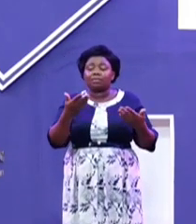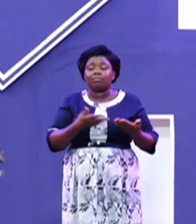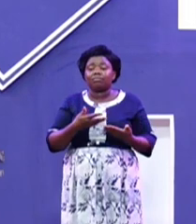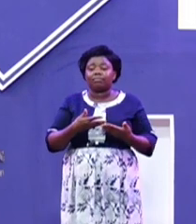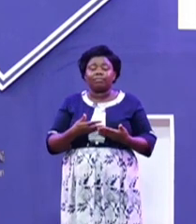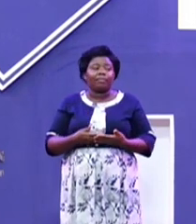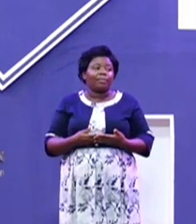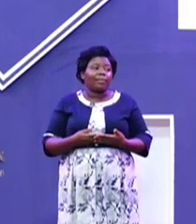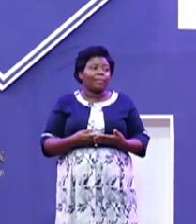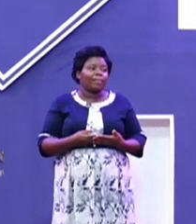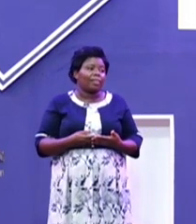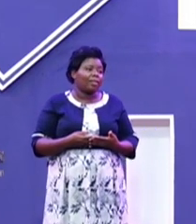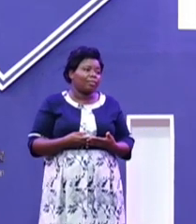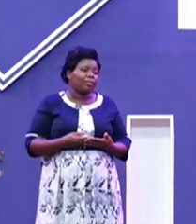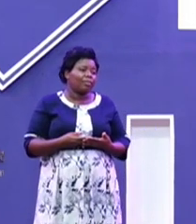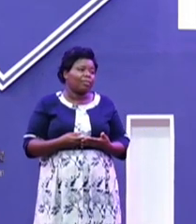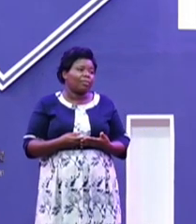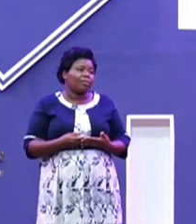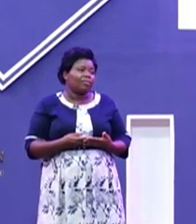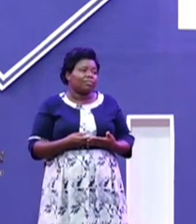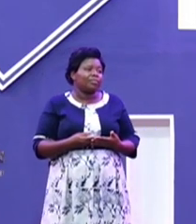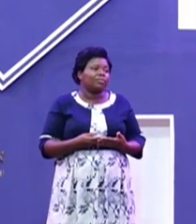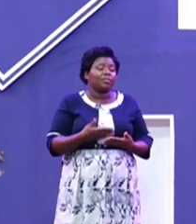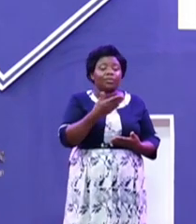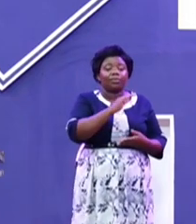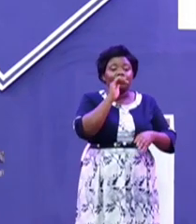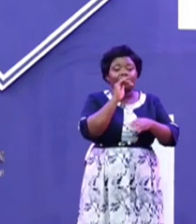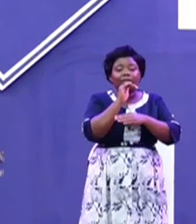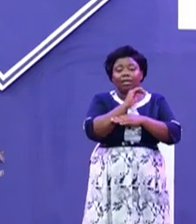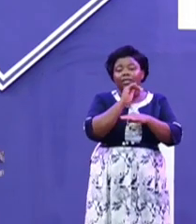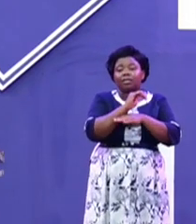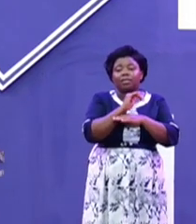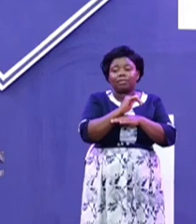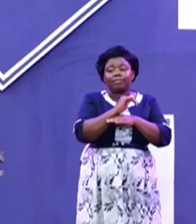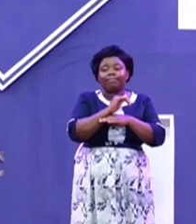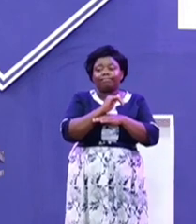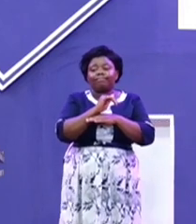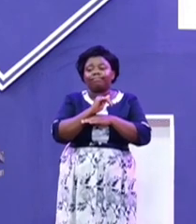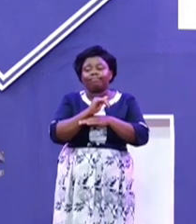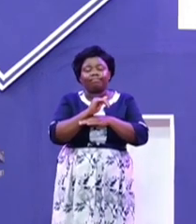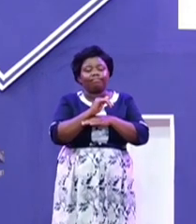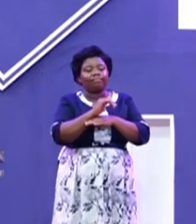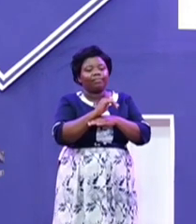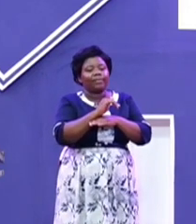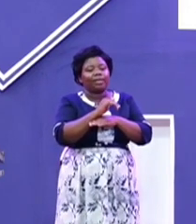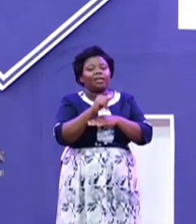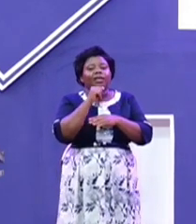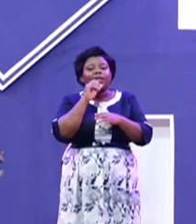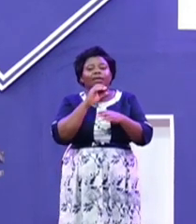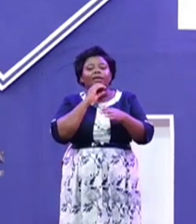kkubo. Ekibuuzo kinabuuzizi abadde mbuuza nti bwe ndaba abantu abo bwe baali beebaza oba nga baleeta ebiweebwayo